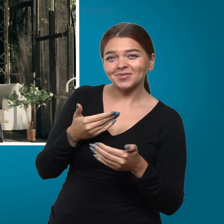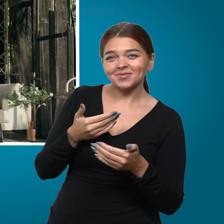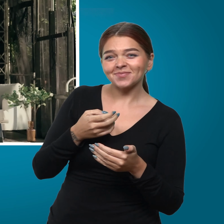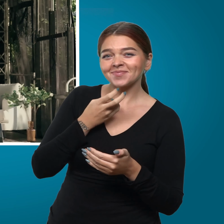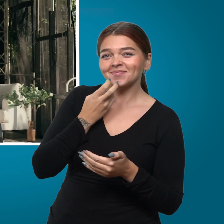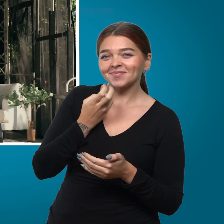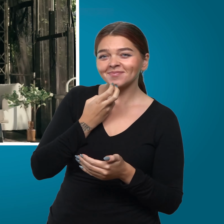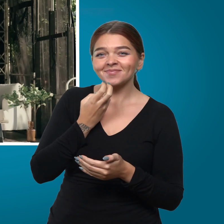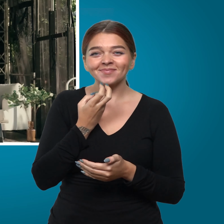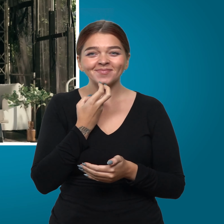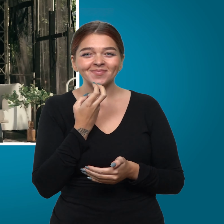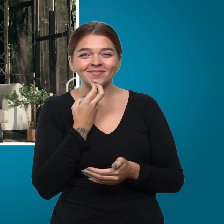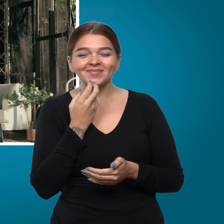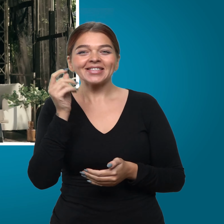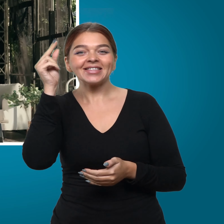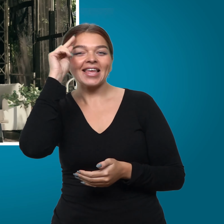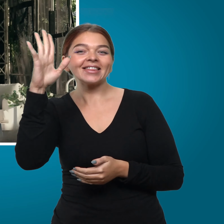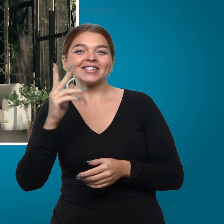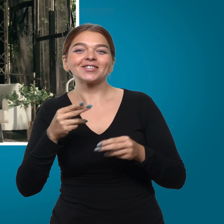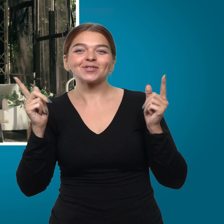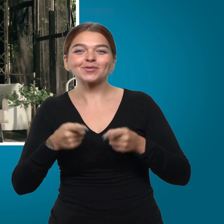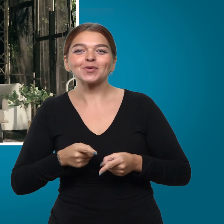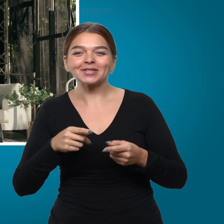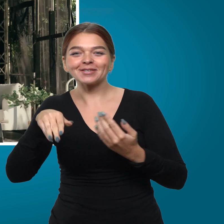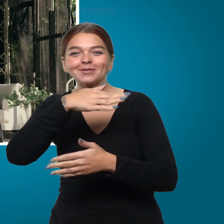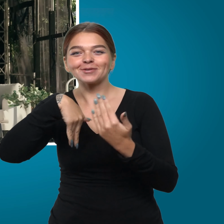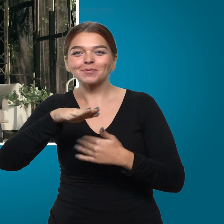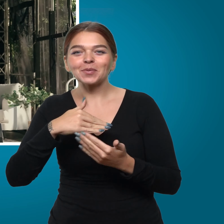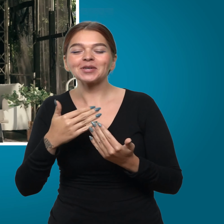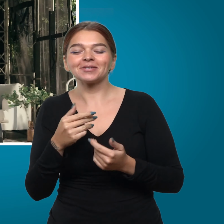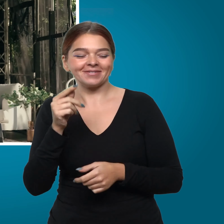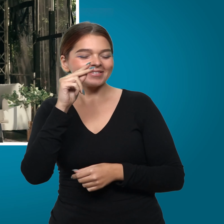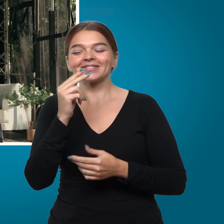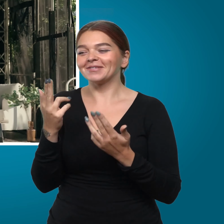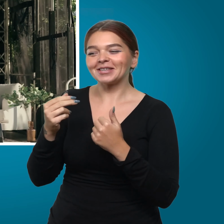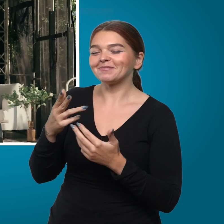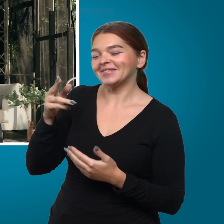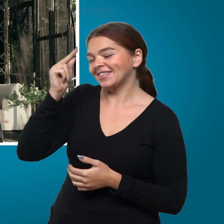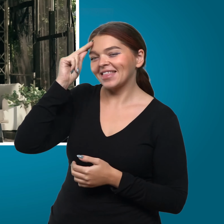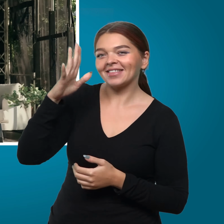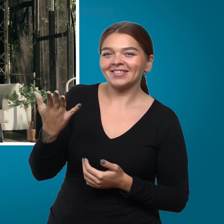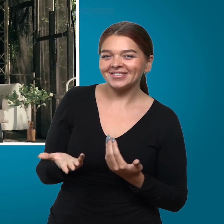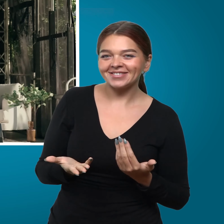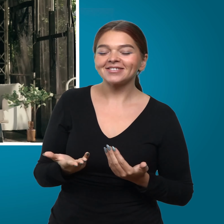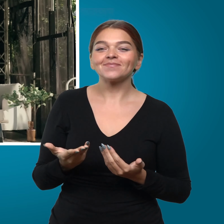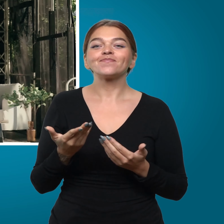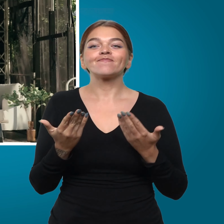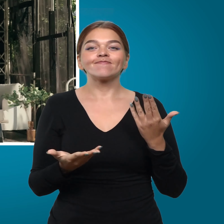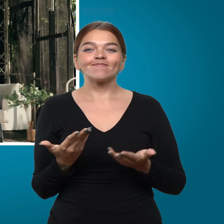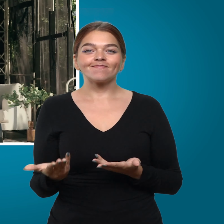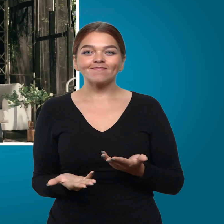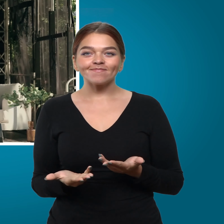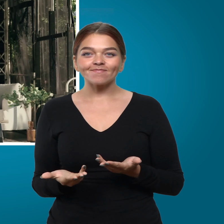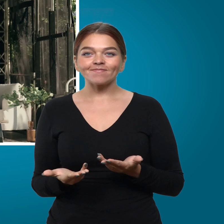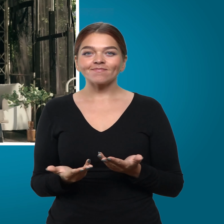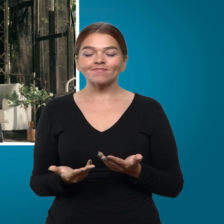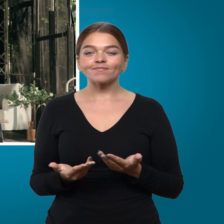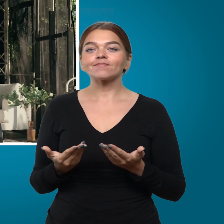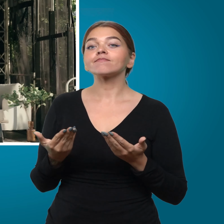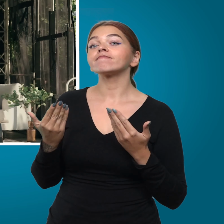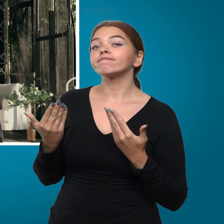O kokia yra jums gera knyga paaugliams? Ir galbūt net turit